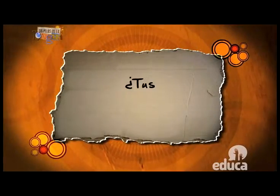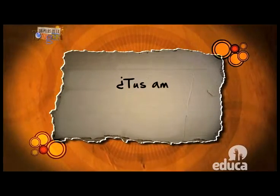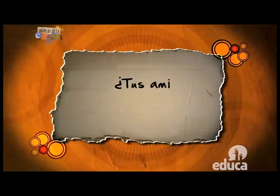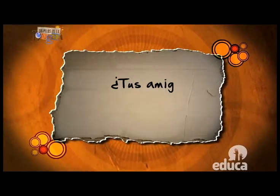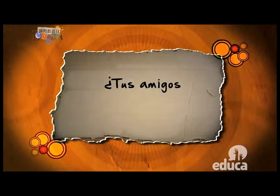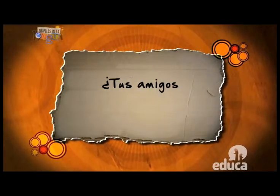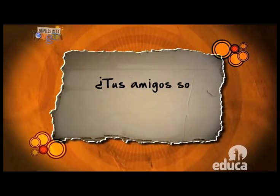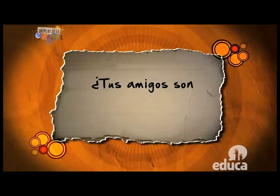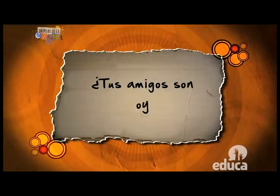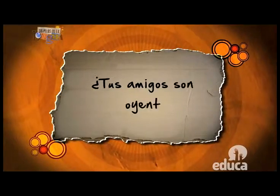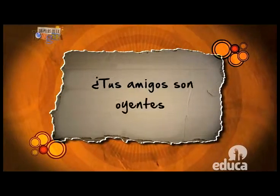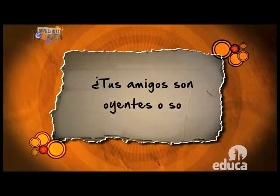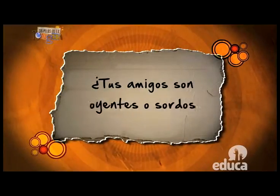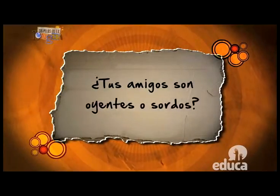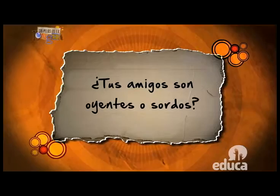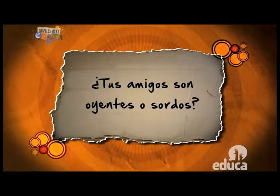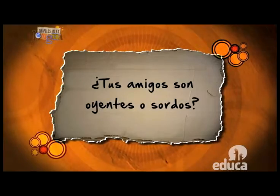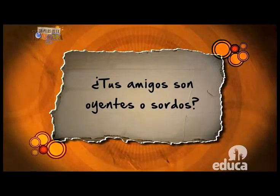¿Tus amigos son oyentes o sordos?